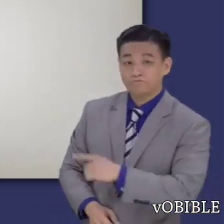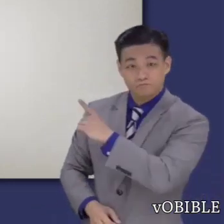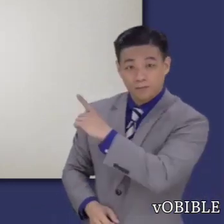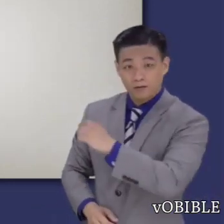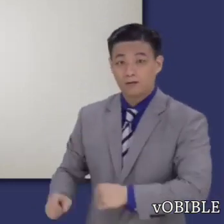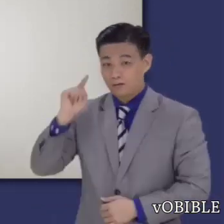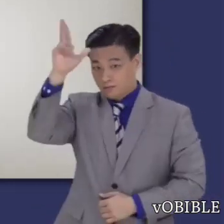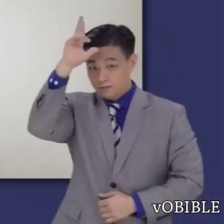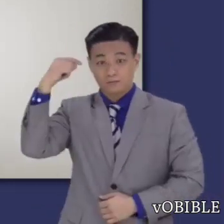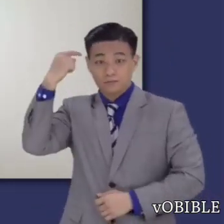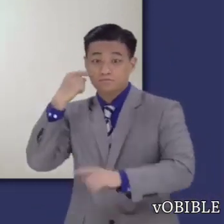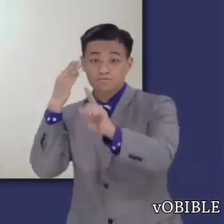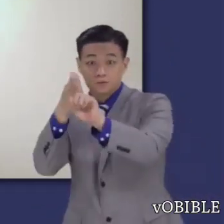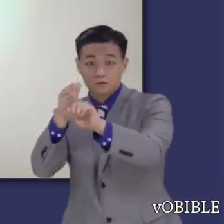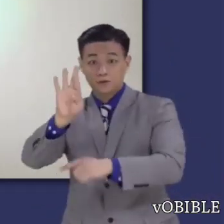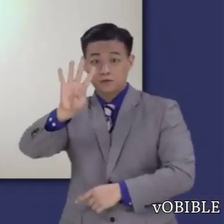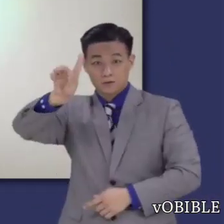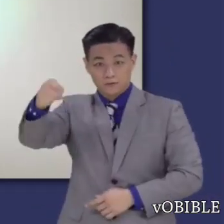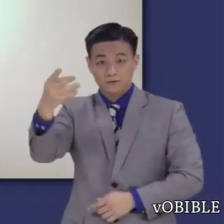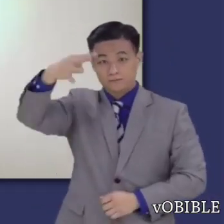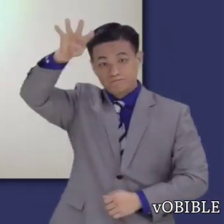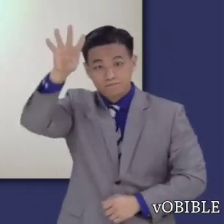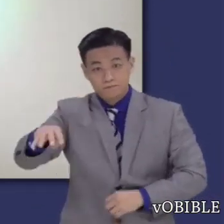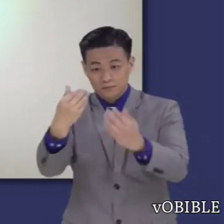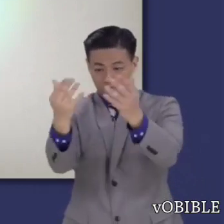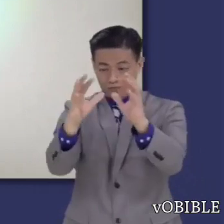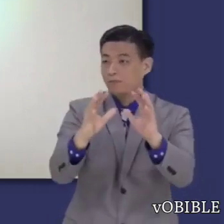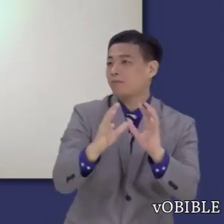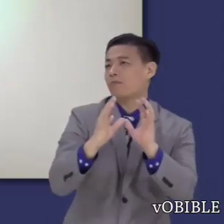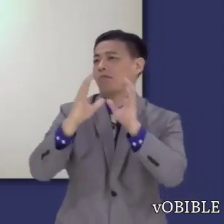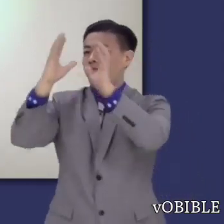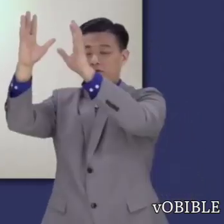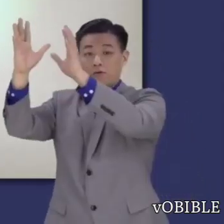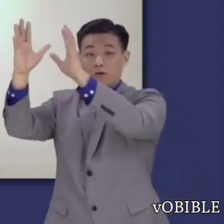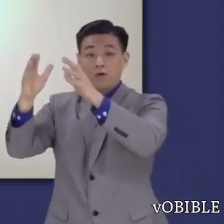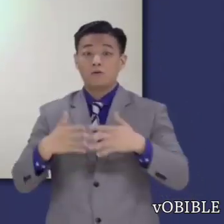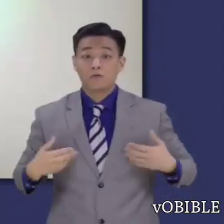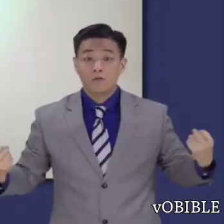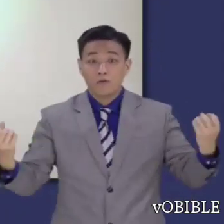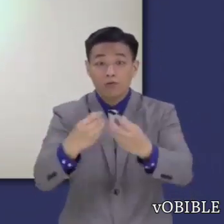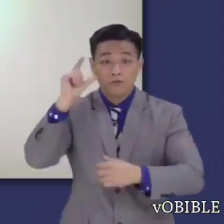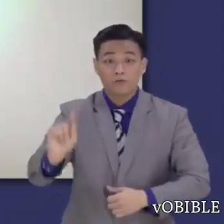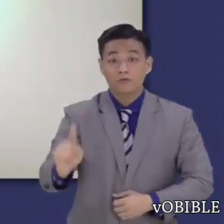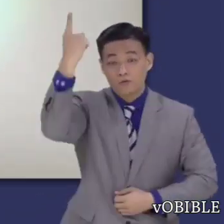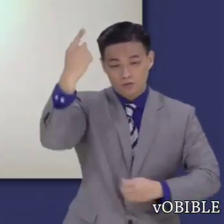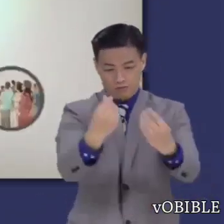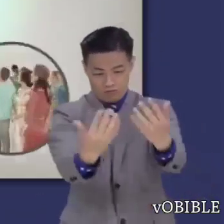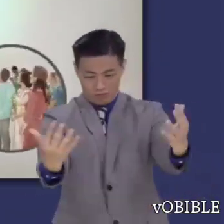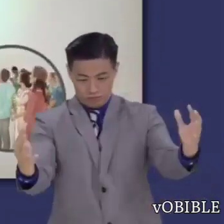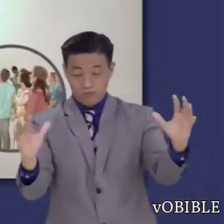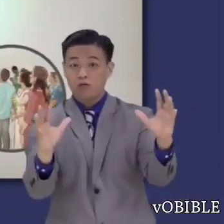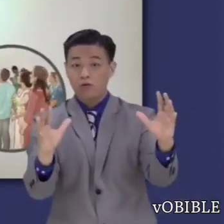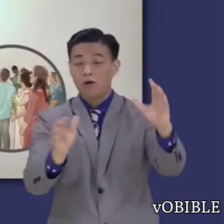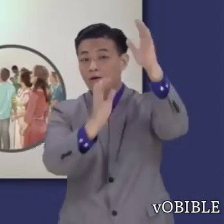第一章谈到上帝设立的管理安排，借着这个安排，被挑选到天上去的人和在地